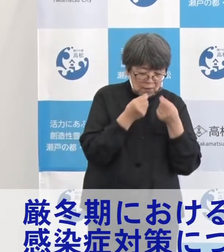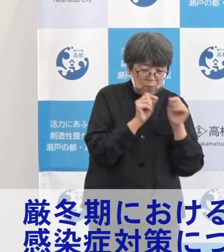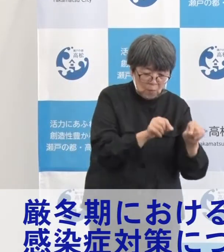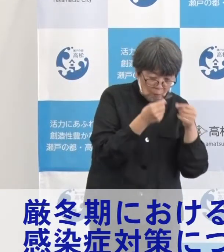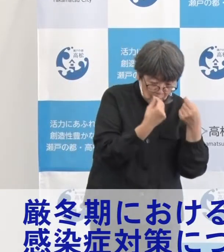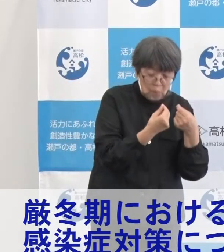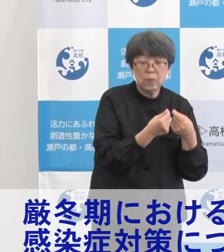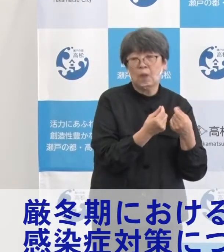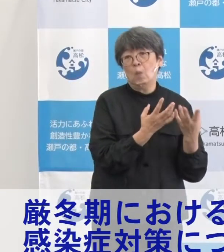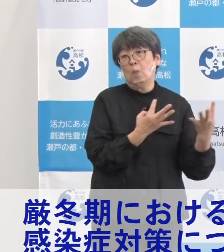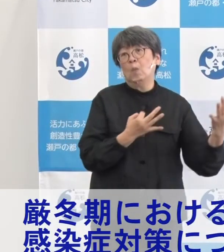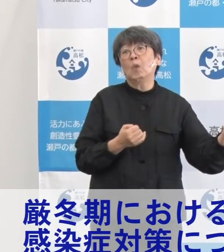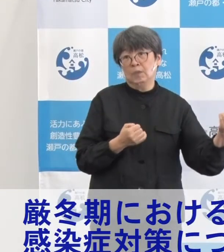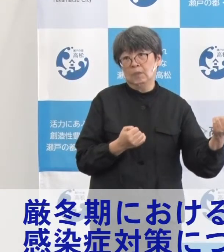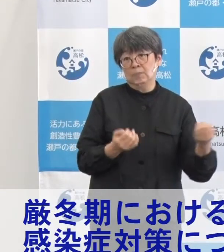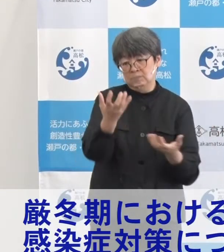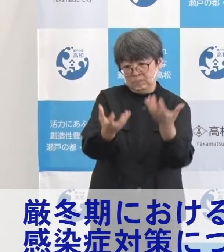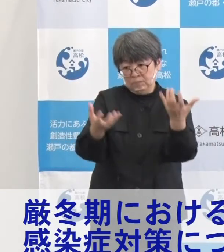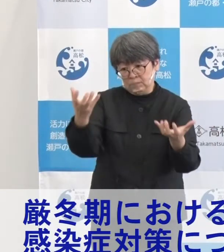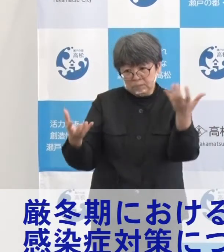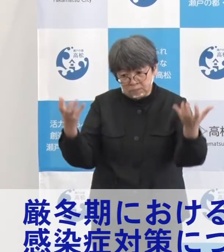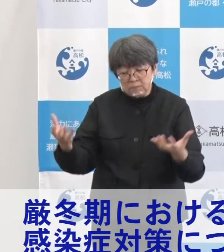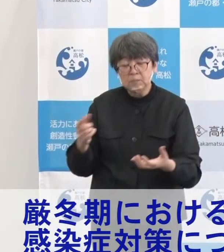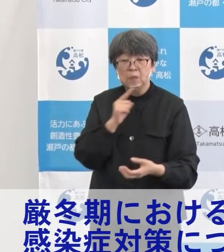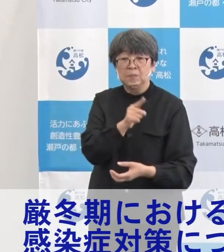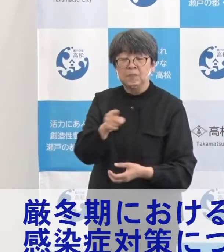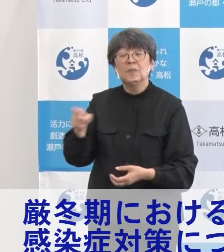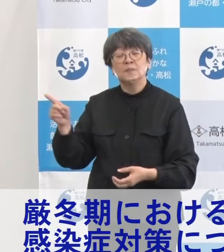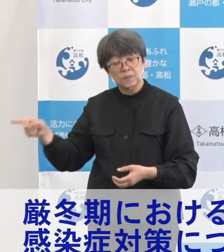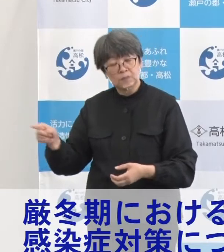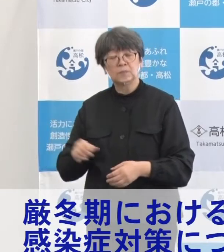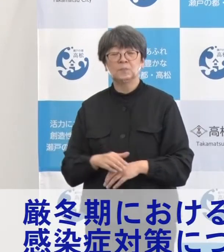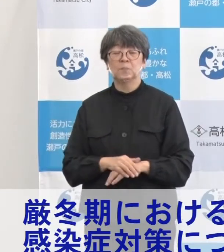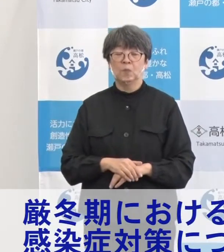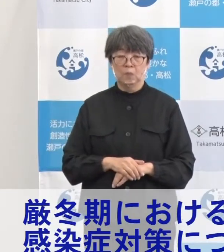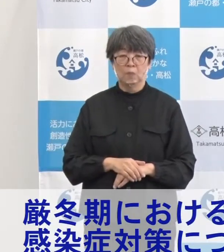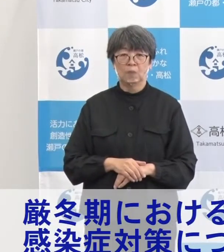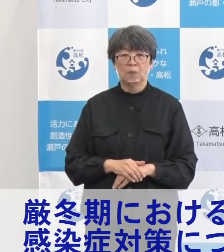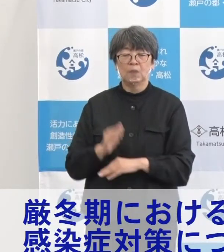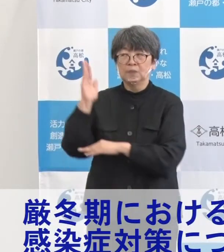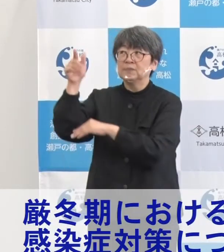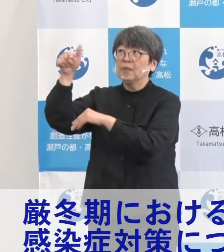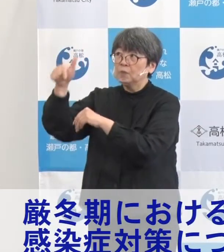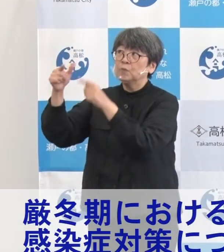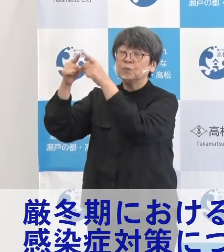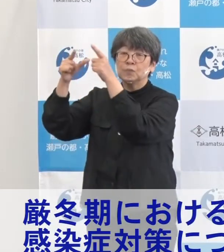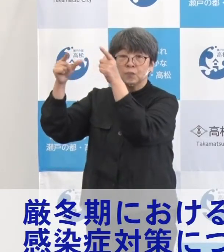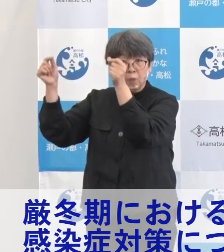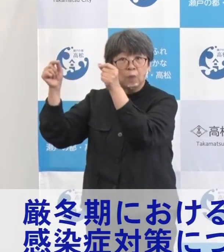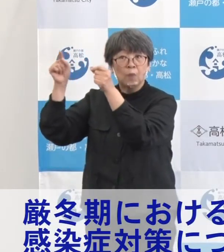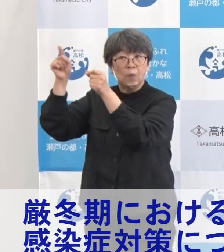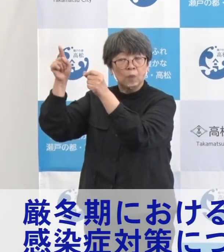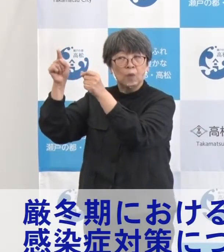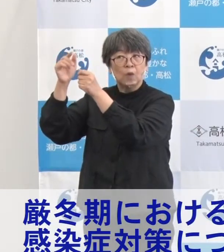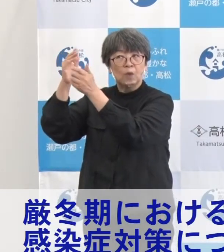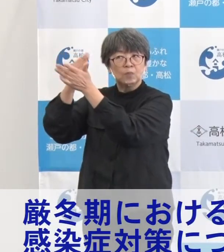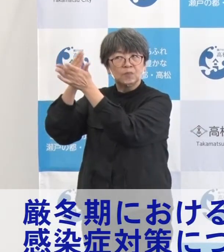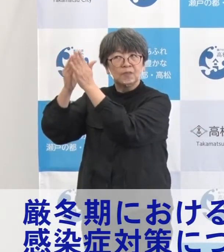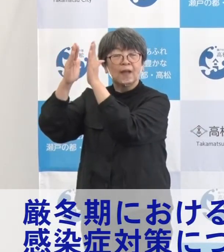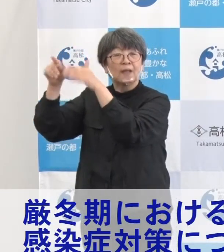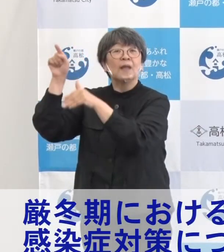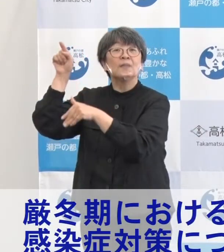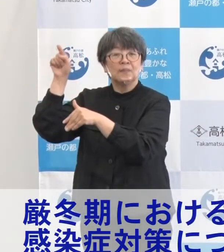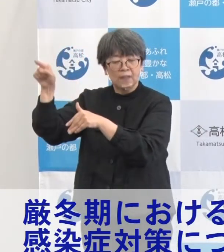いったようなところが結構増えてきておるということでそれについても政府の分科会で例えば感染